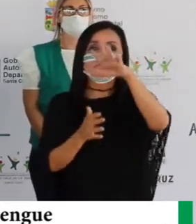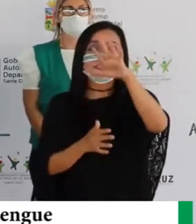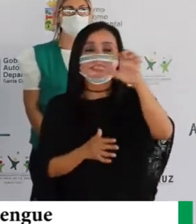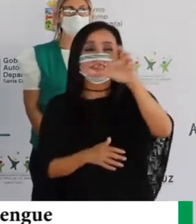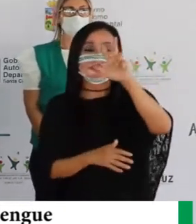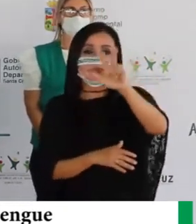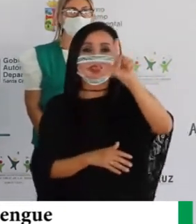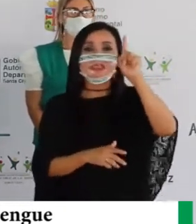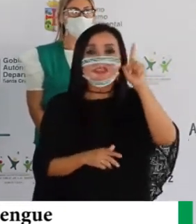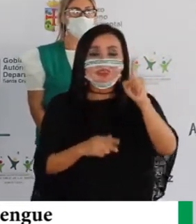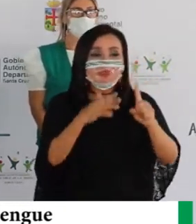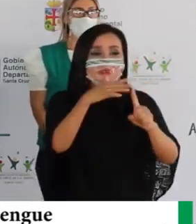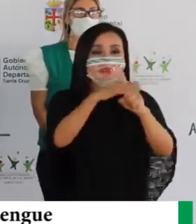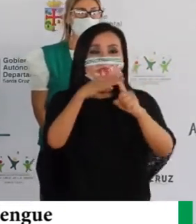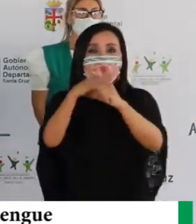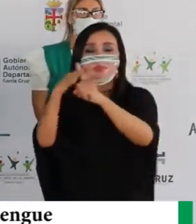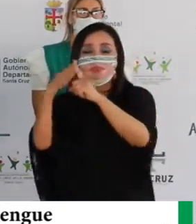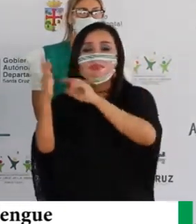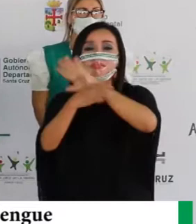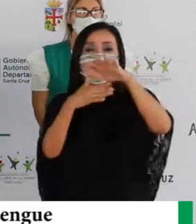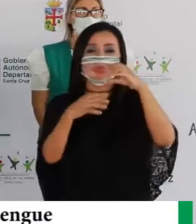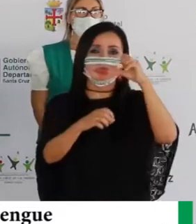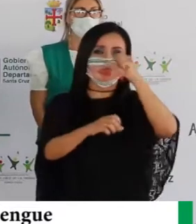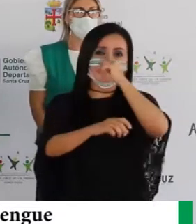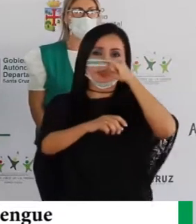62.531 casos de dengue hasta la fecha.